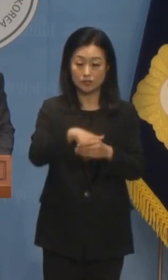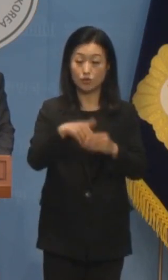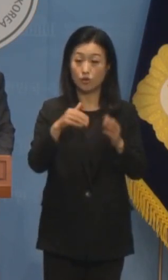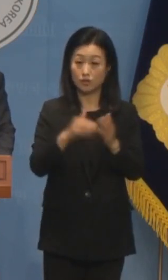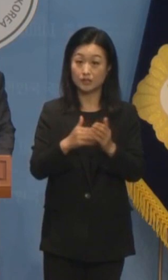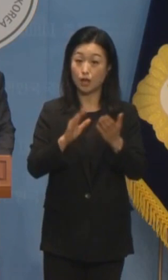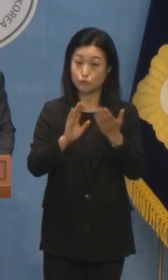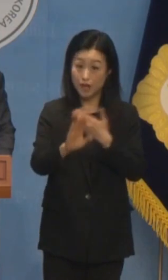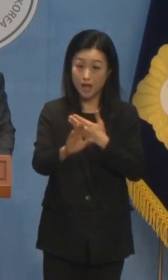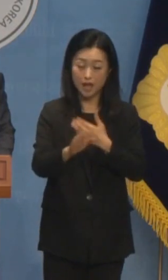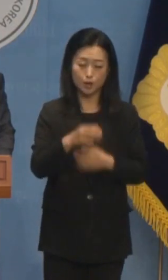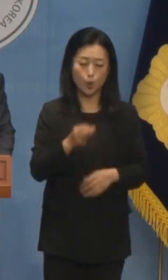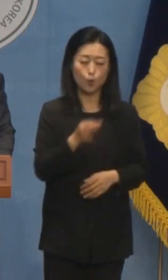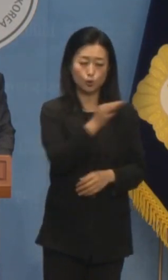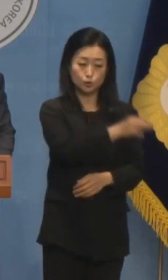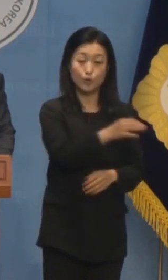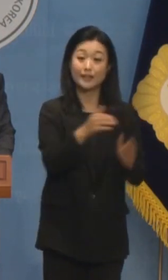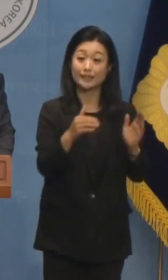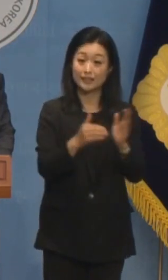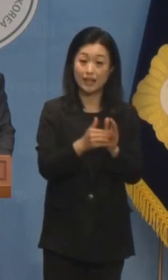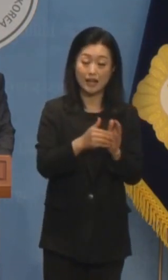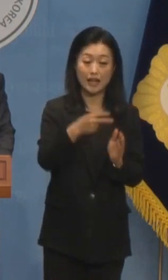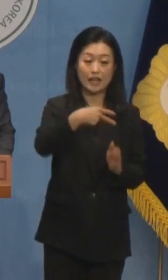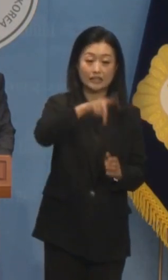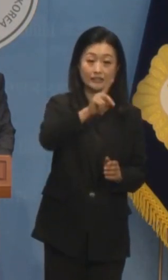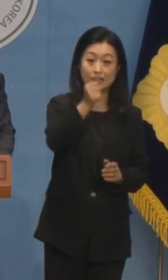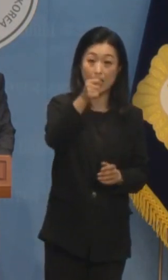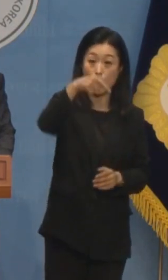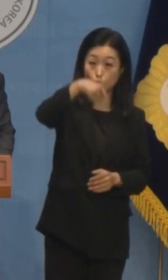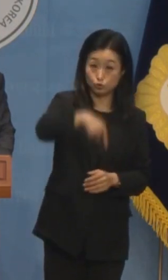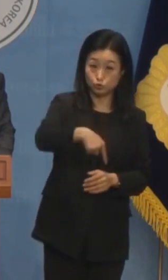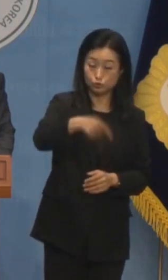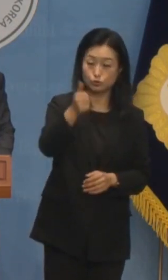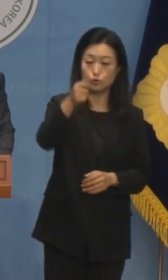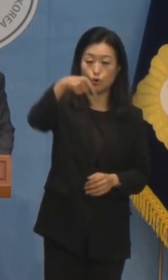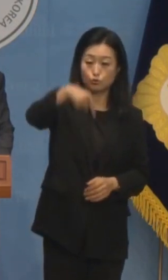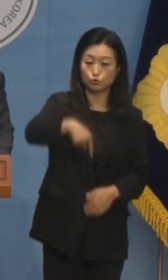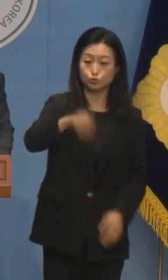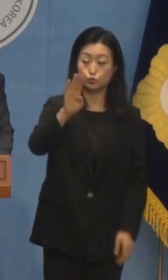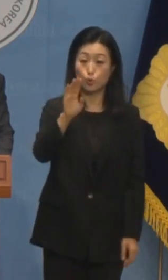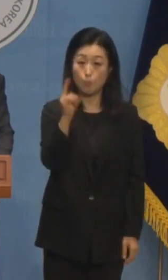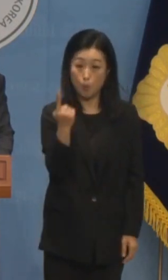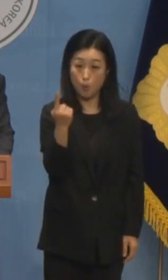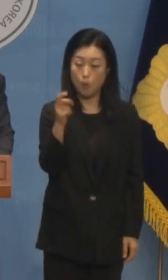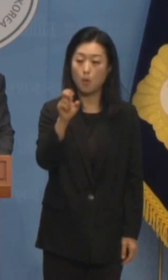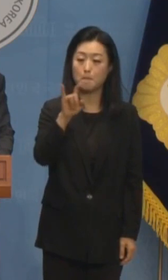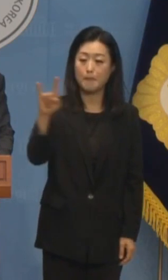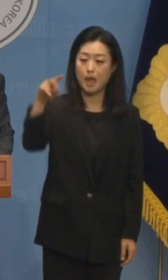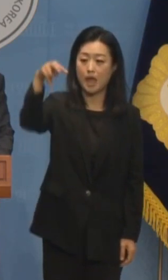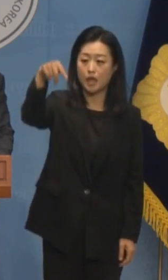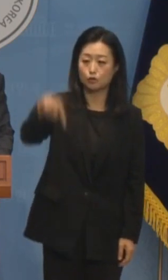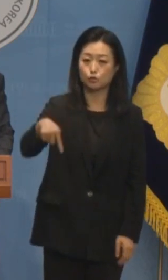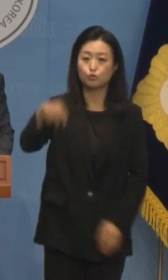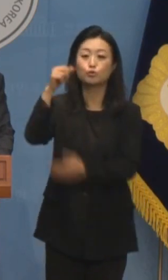이른바 사후 후보 매수죄라는 형용 모순의